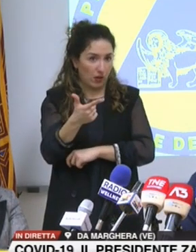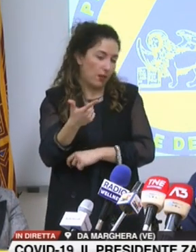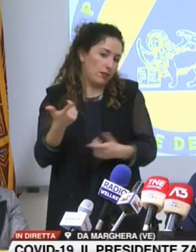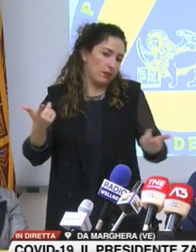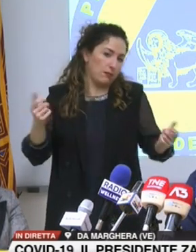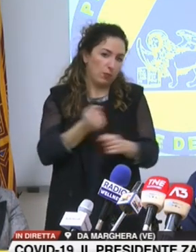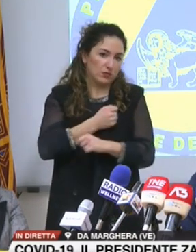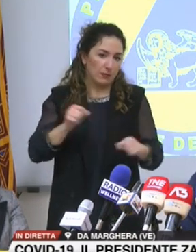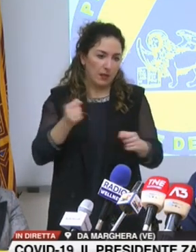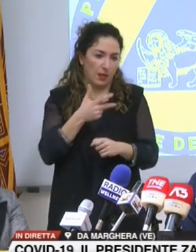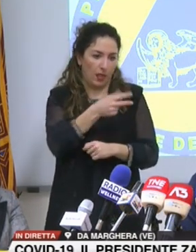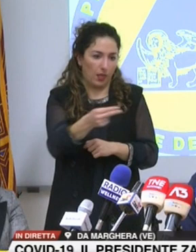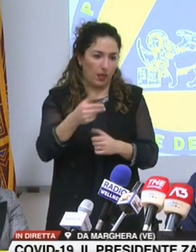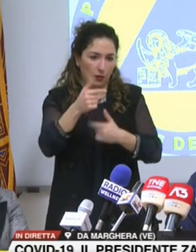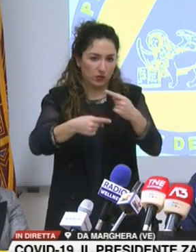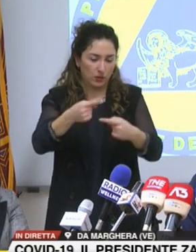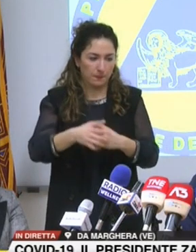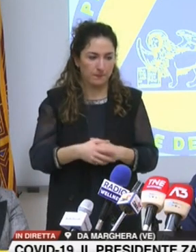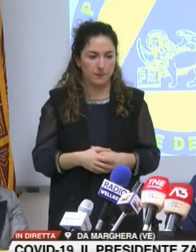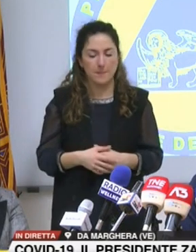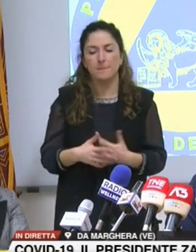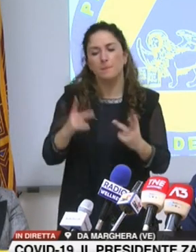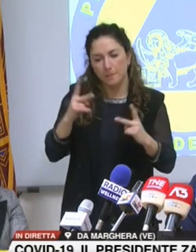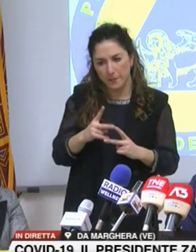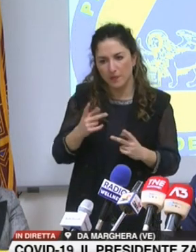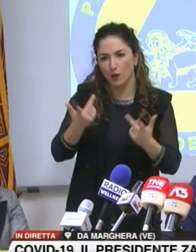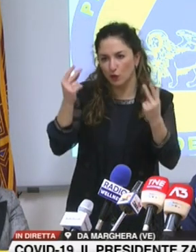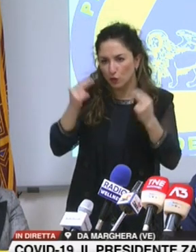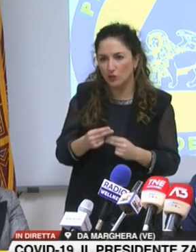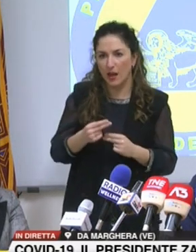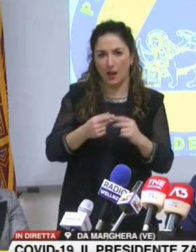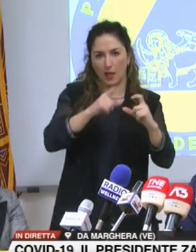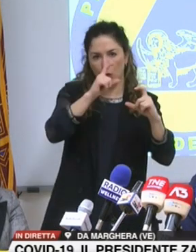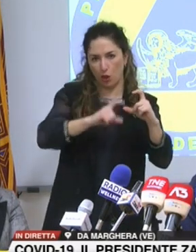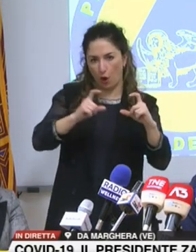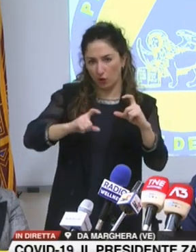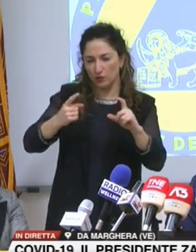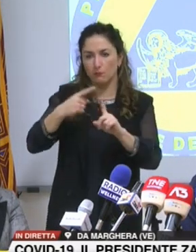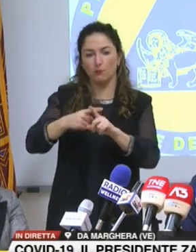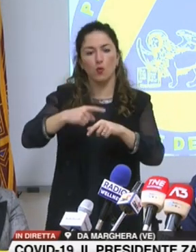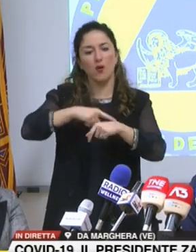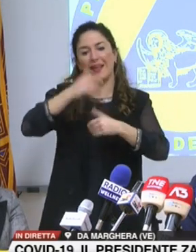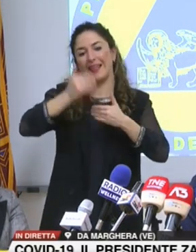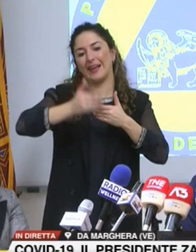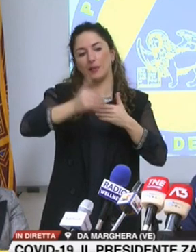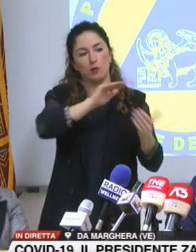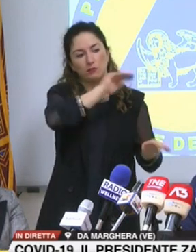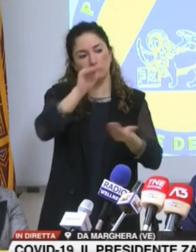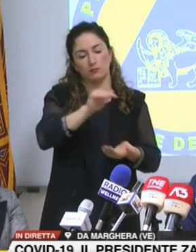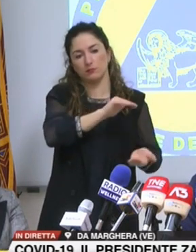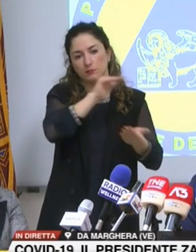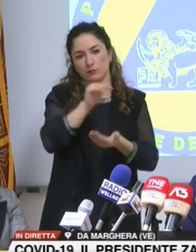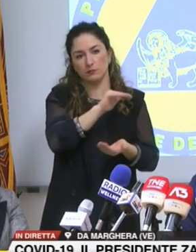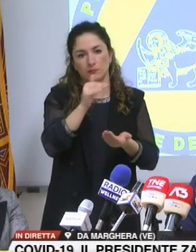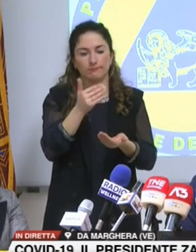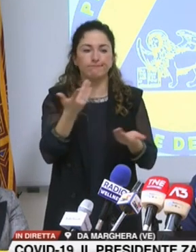Sì, naturalmente il totale di dosi previste, ma non solo, anche il ritmo con cui vengono fornite, la frequenza con cui ci arrivano,